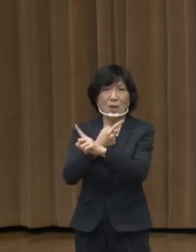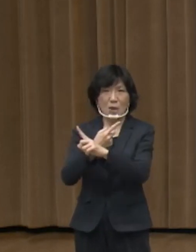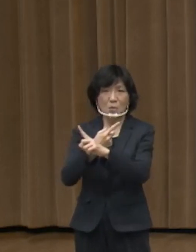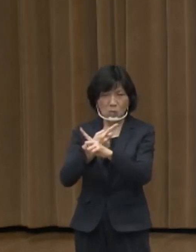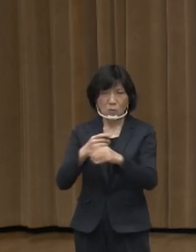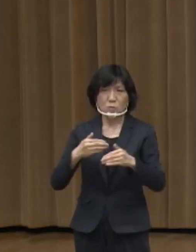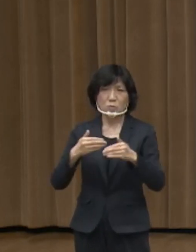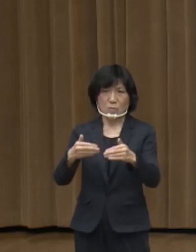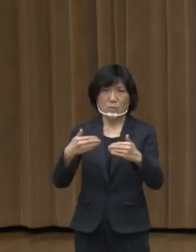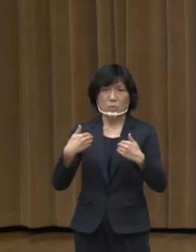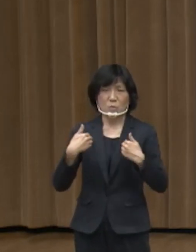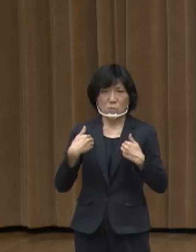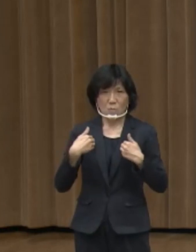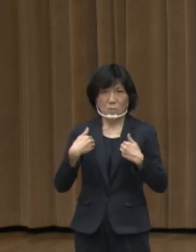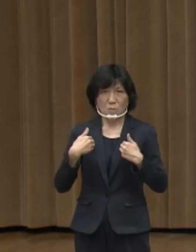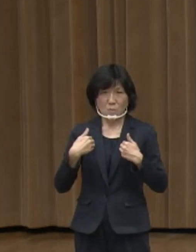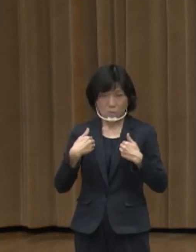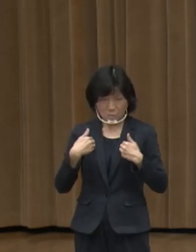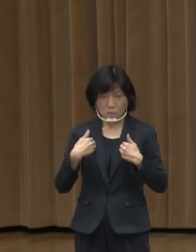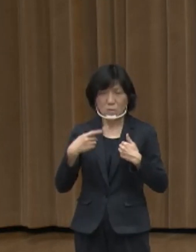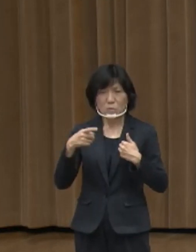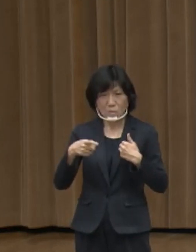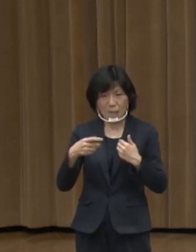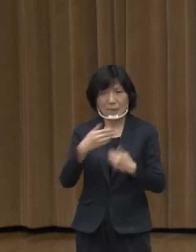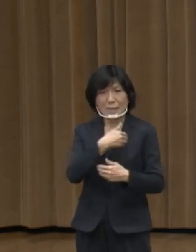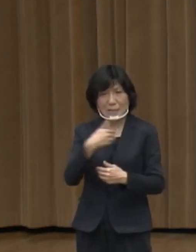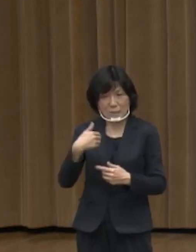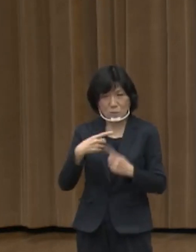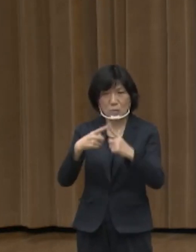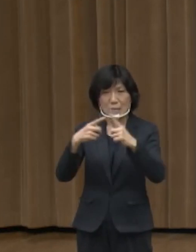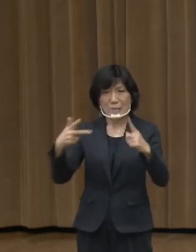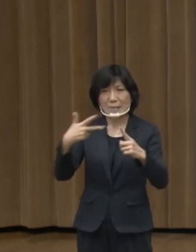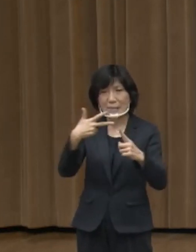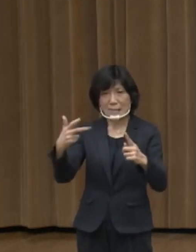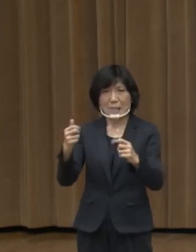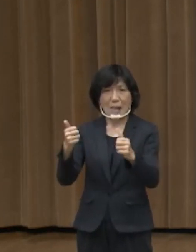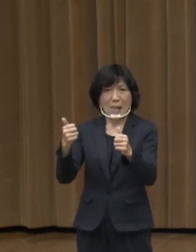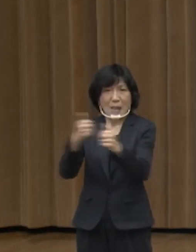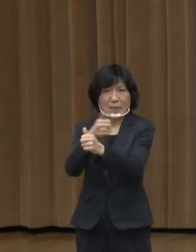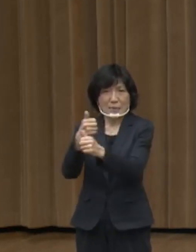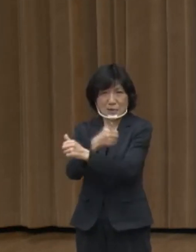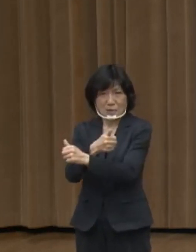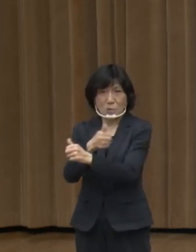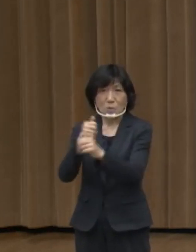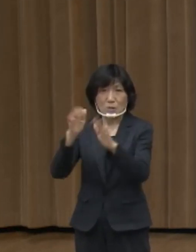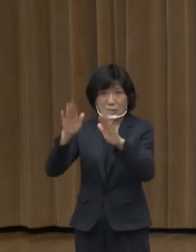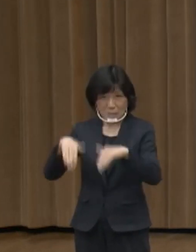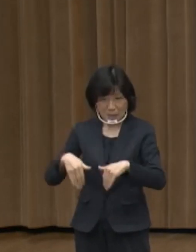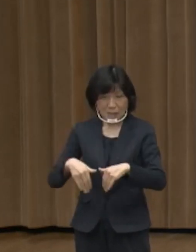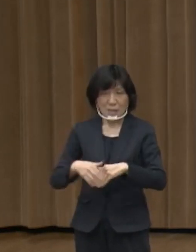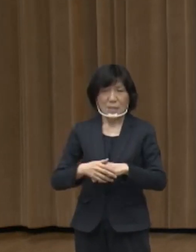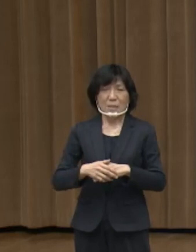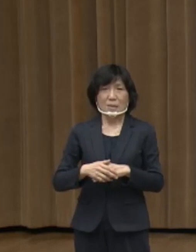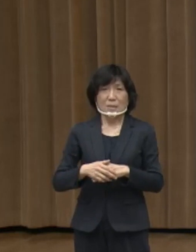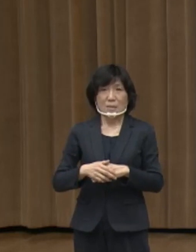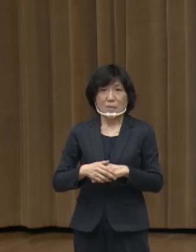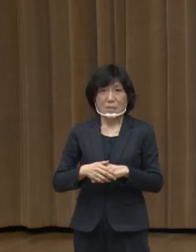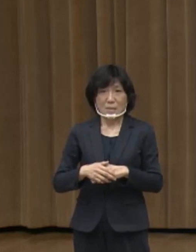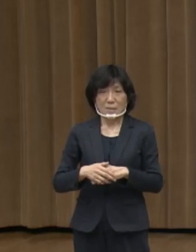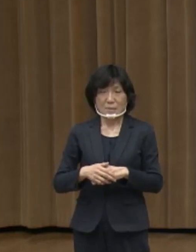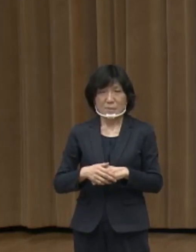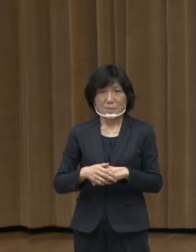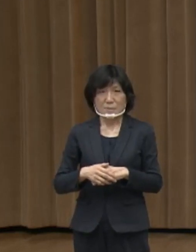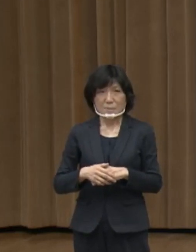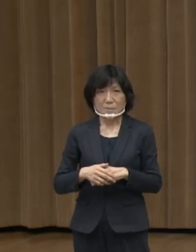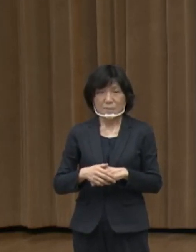して取り組める人事配置というふうに私は考えており、そういった方々を念頭